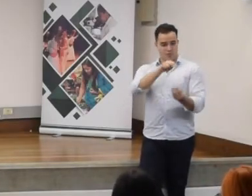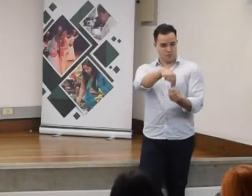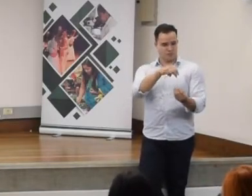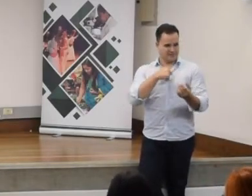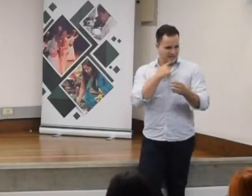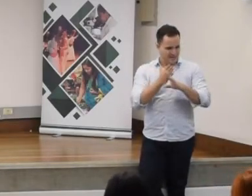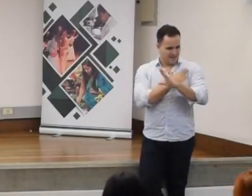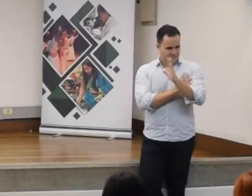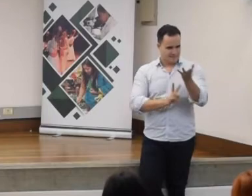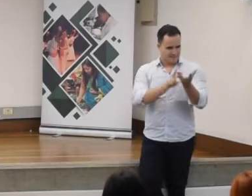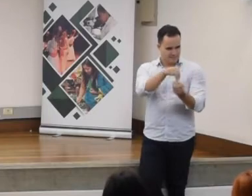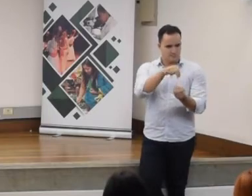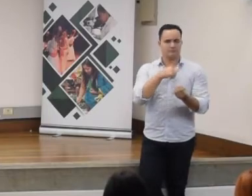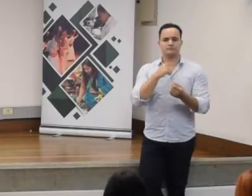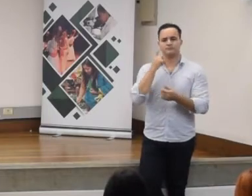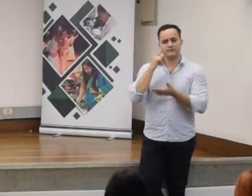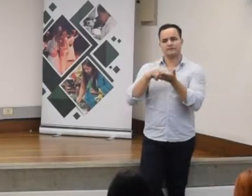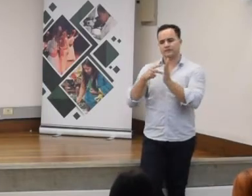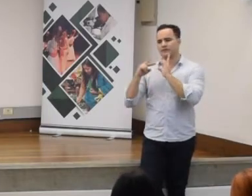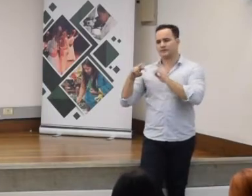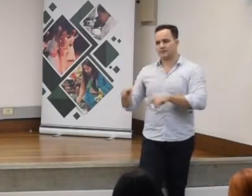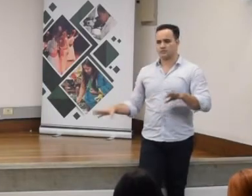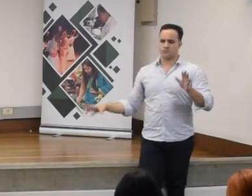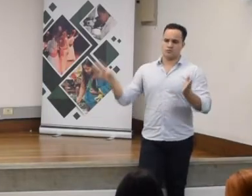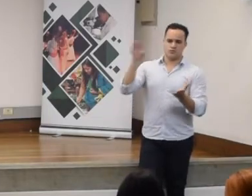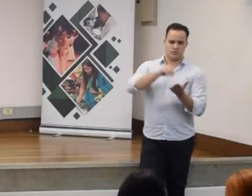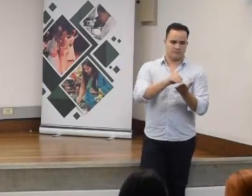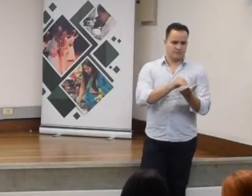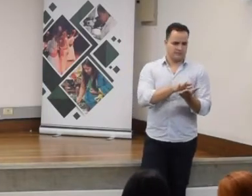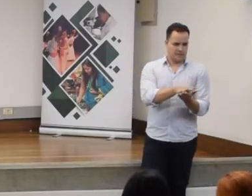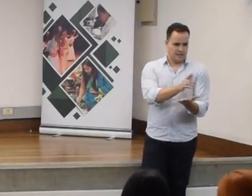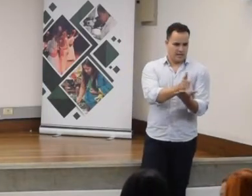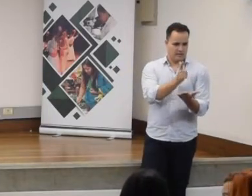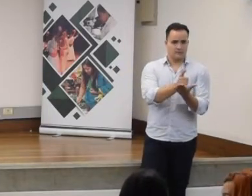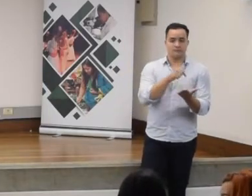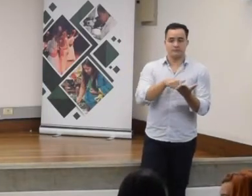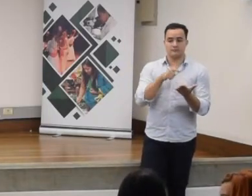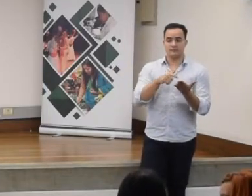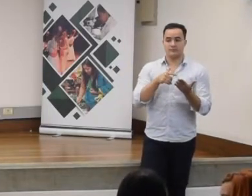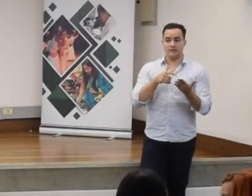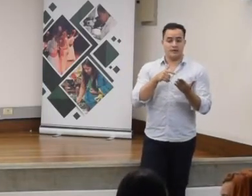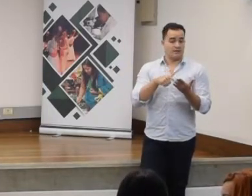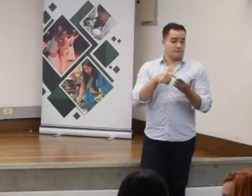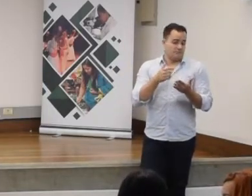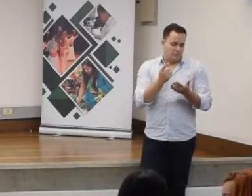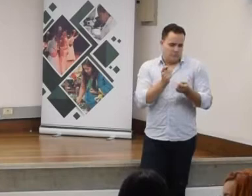de la investigación que queda consignado en un libro y que estamos mejorando para poder llevar a unidades